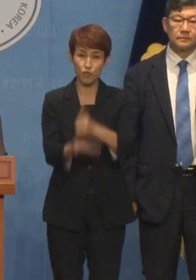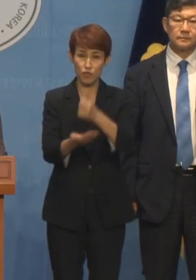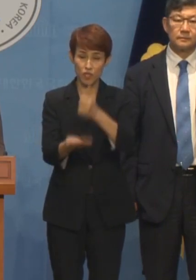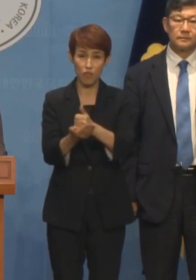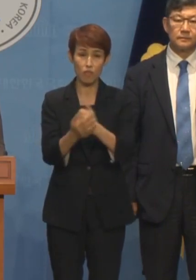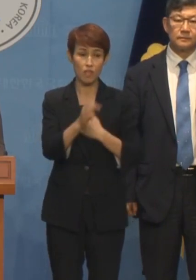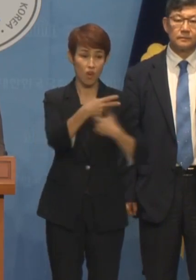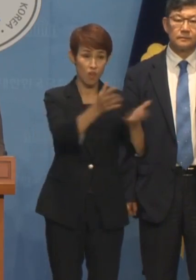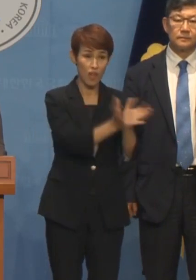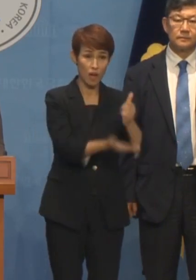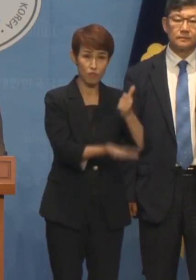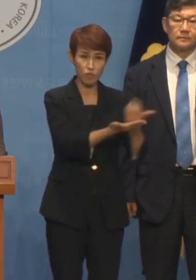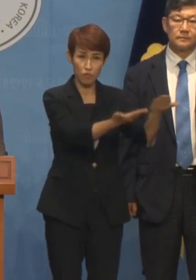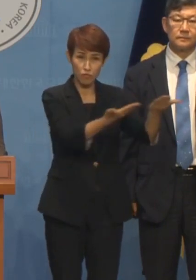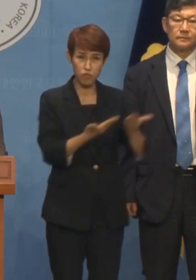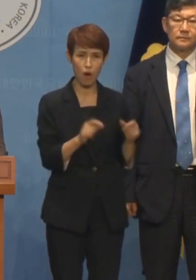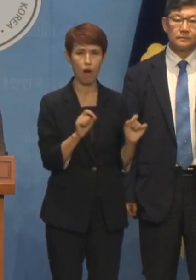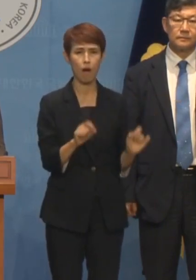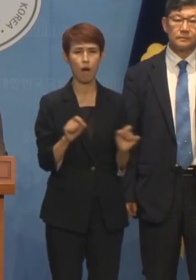지연되고 있습니다.